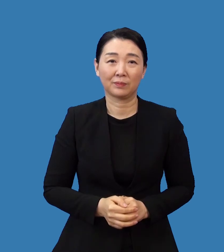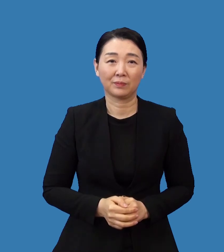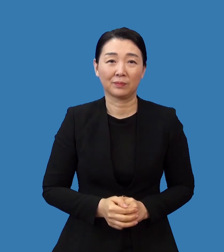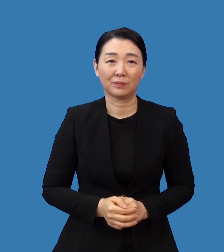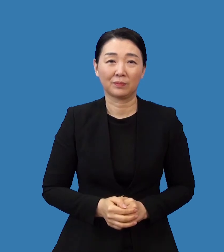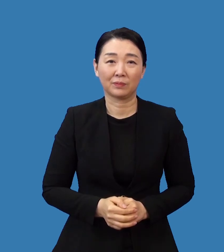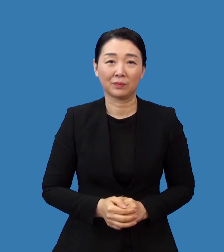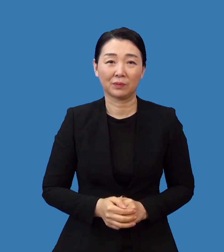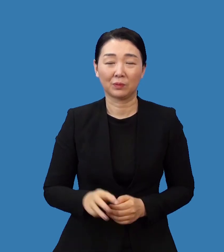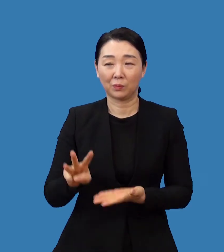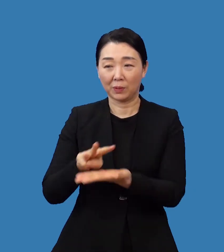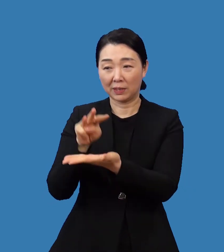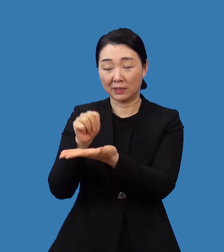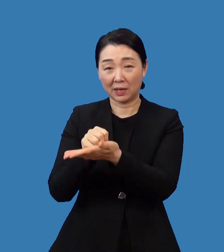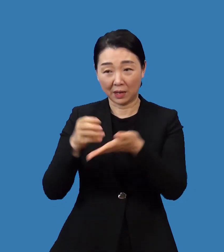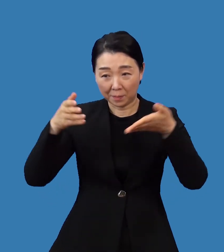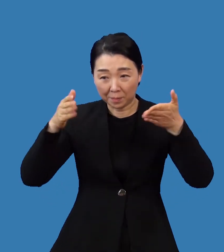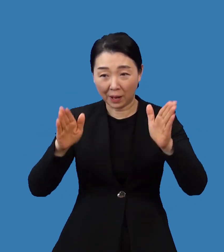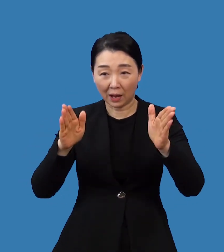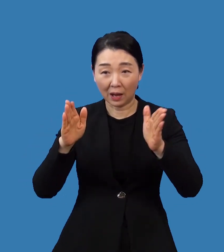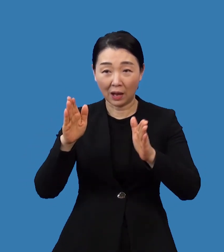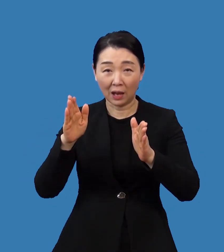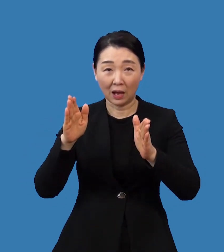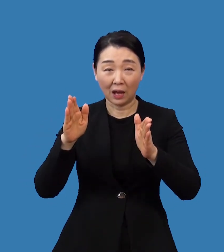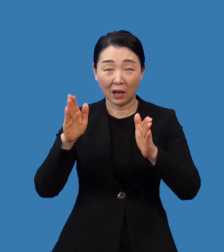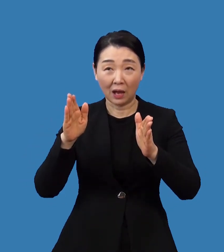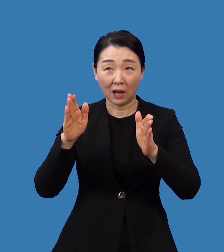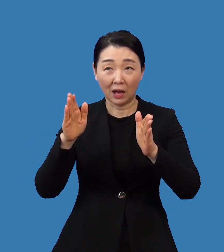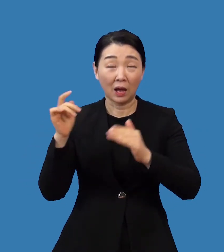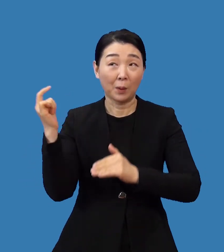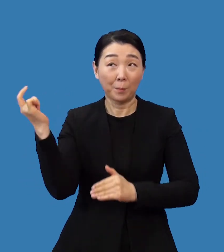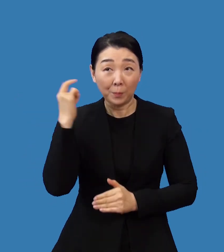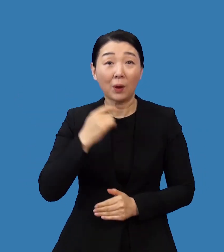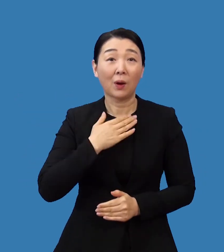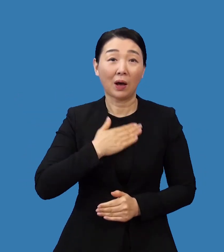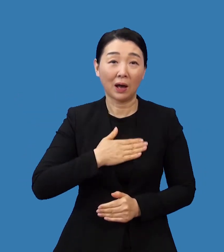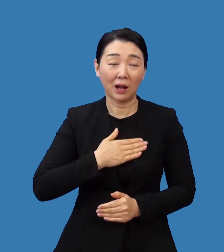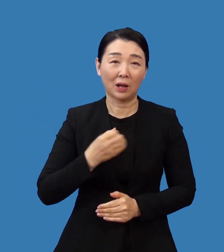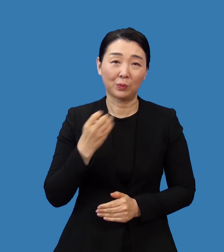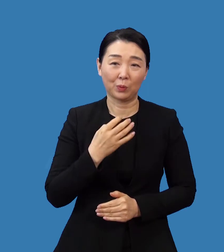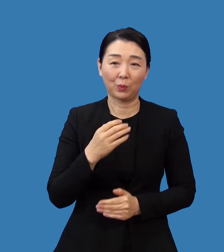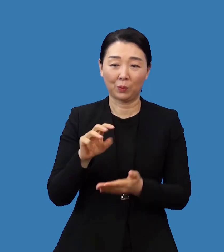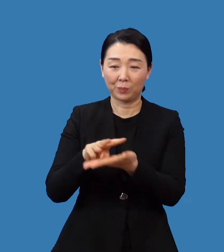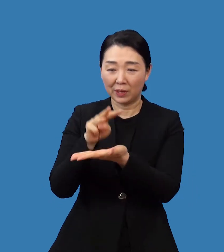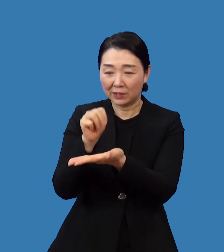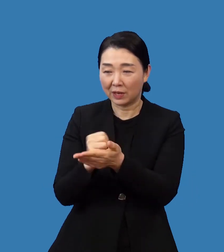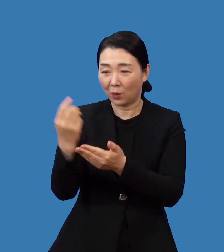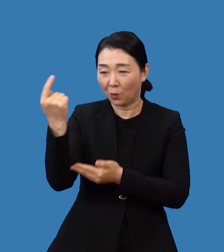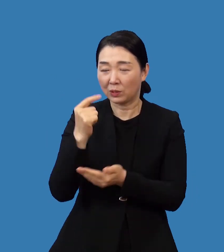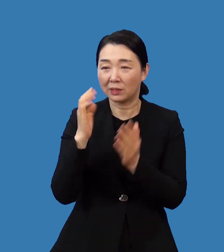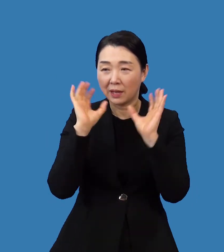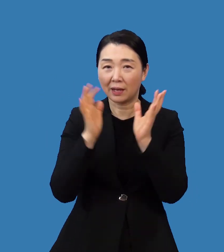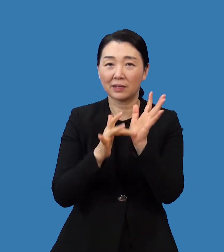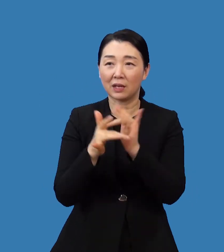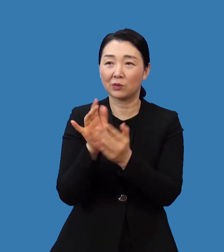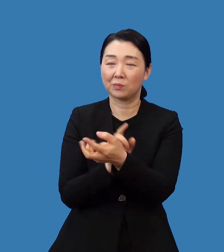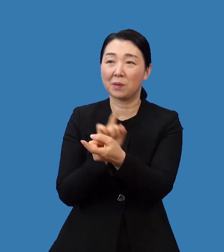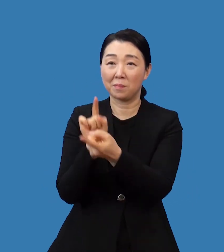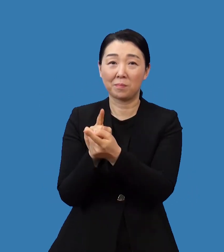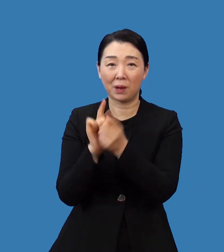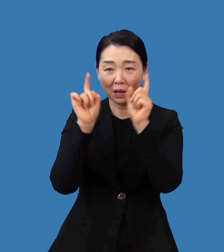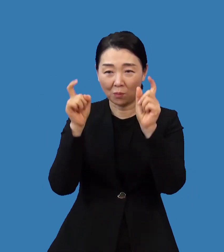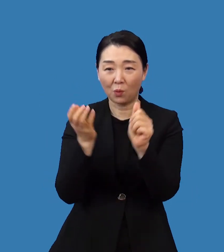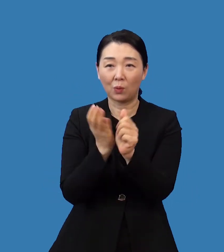그리고 메시아 탄생의 소식을 알게 되고, 메시아로 오신 아기 예수님을 만나자